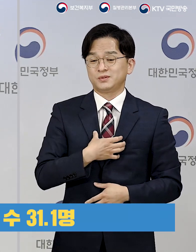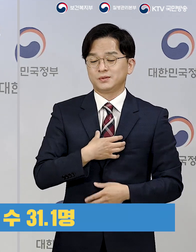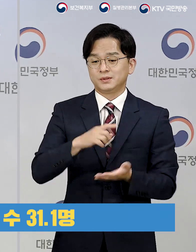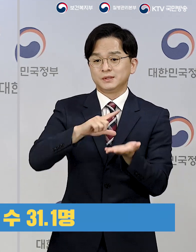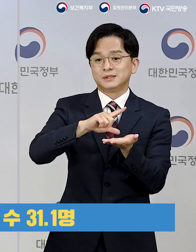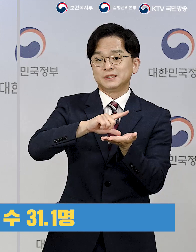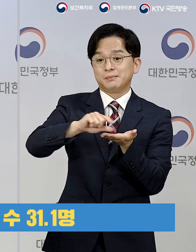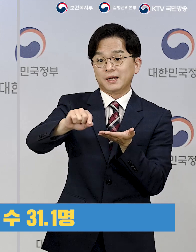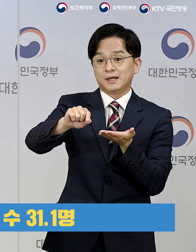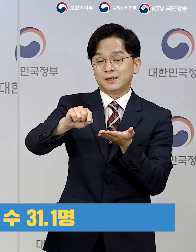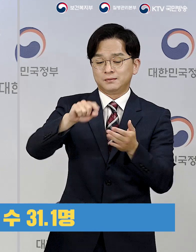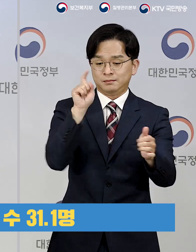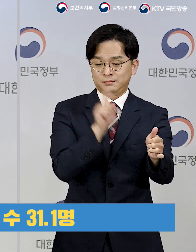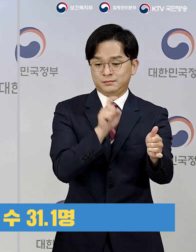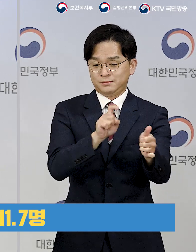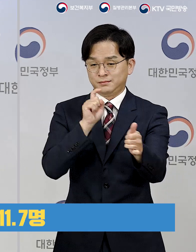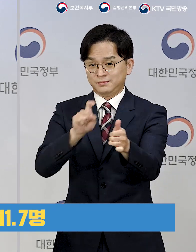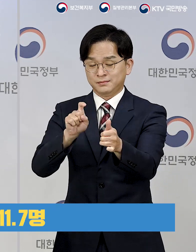상쇄시키고 있습니다.